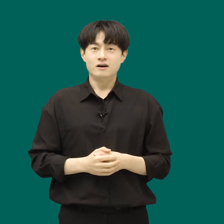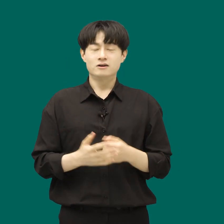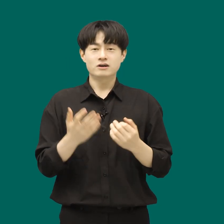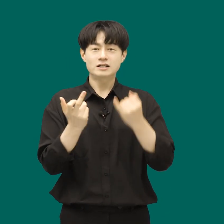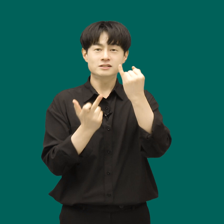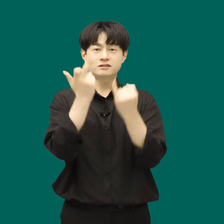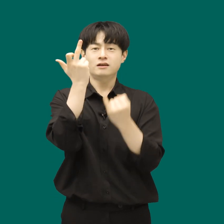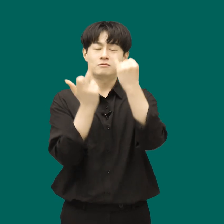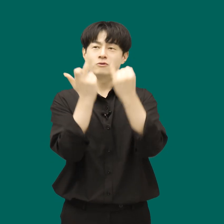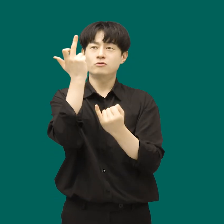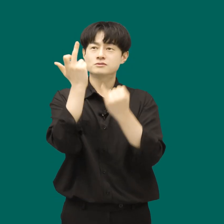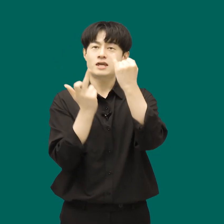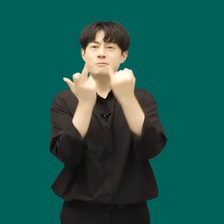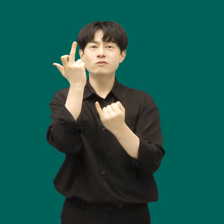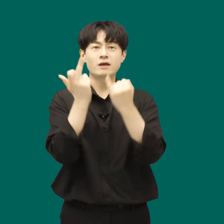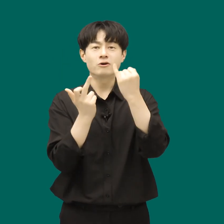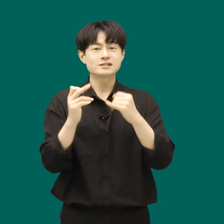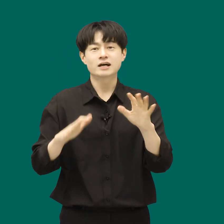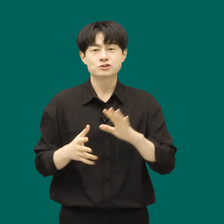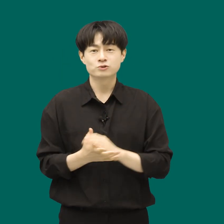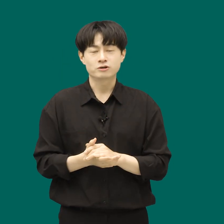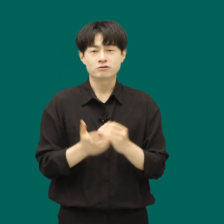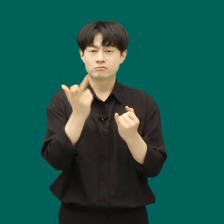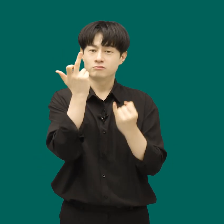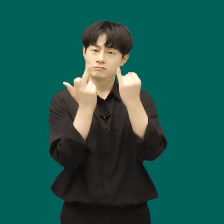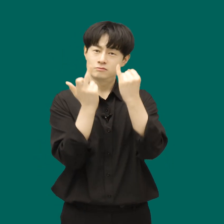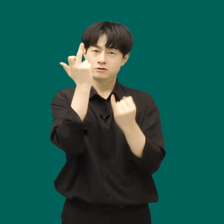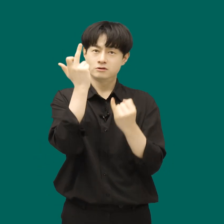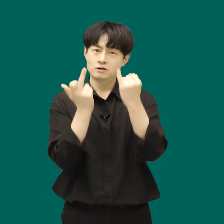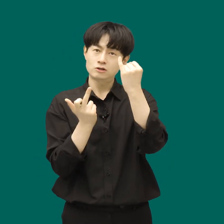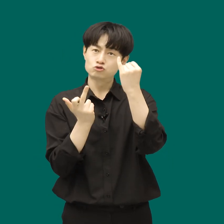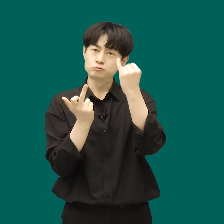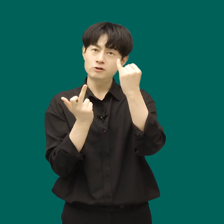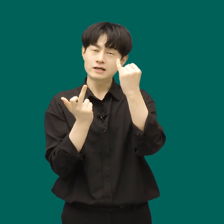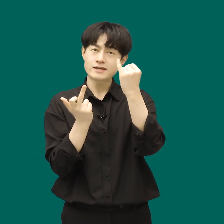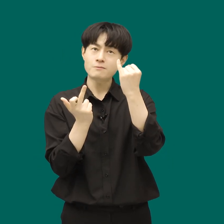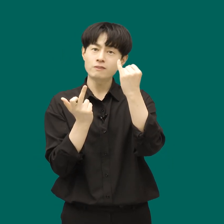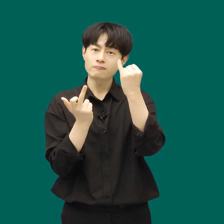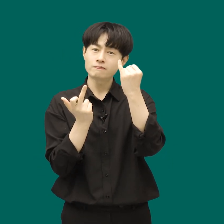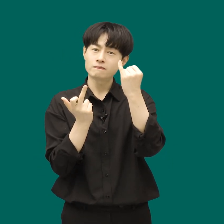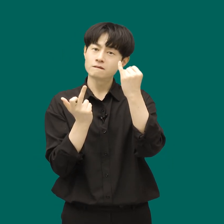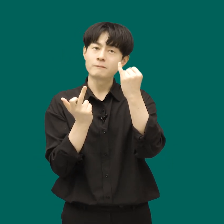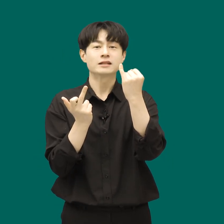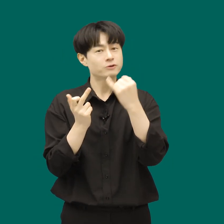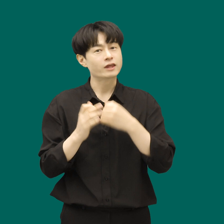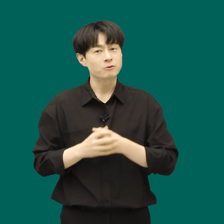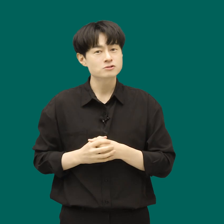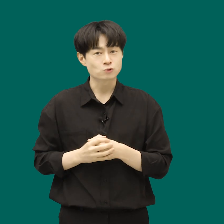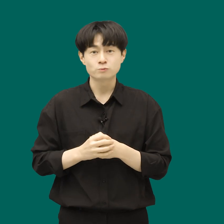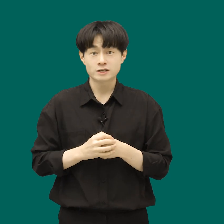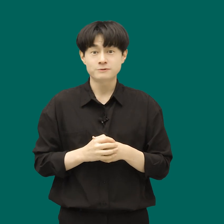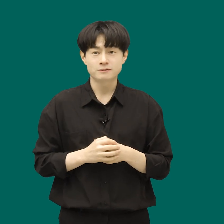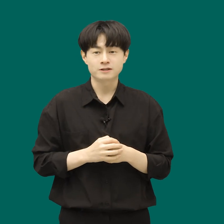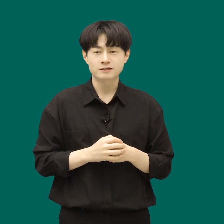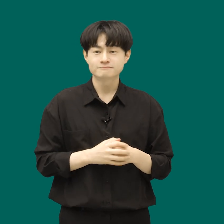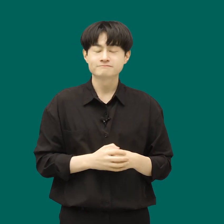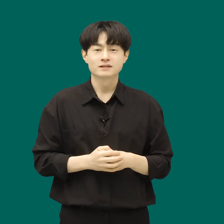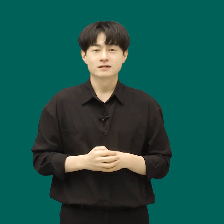이거 하실 때 뭐 3번, 4번까지 안 하셔도 돼요. 한 2번, 3번? 많으면 4번 정도만 하시면 됩니다. 그